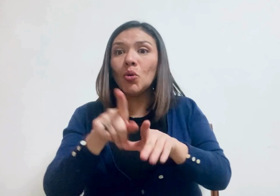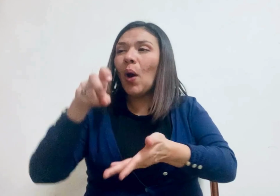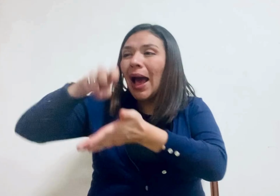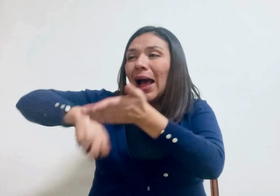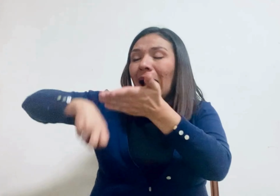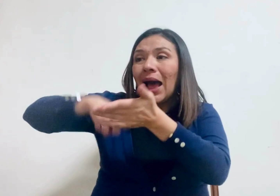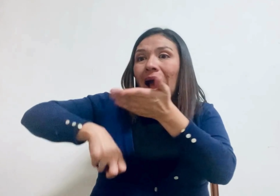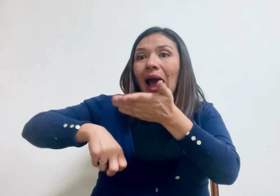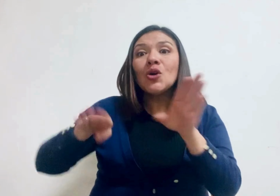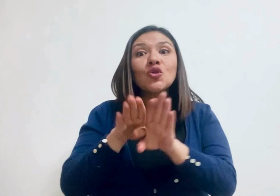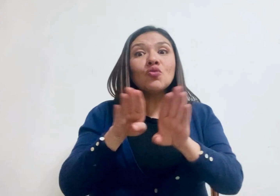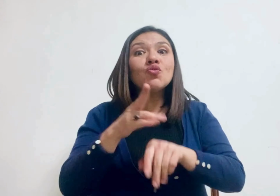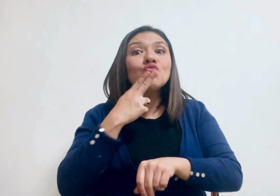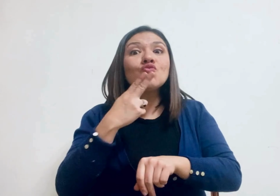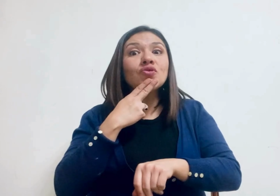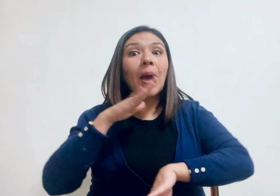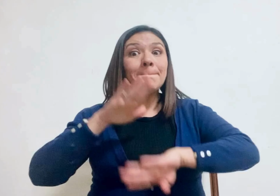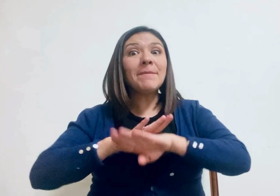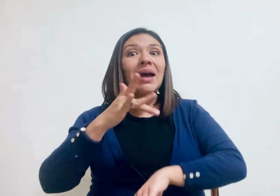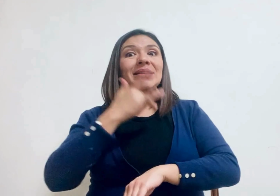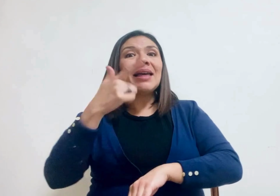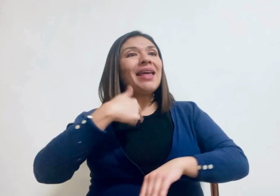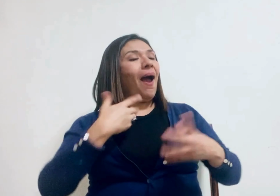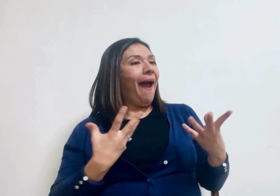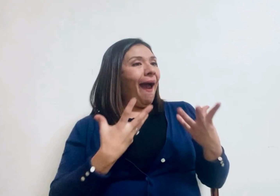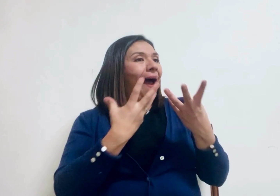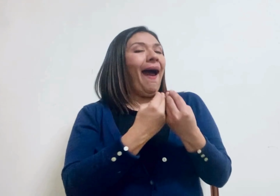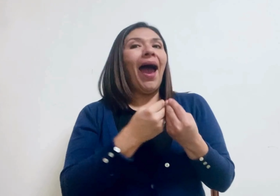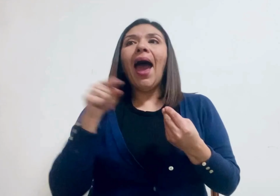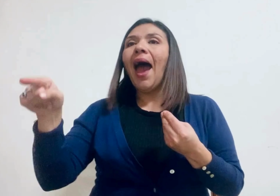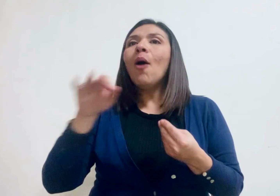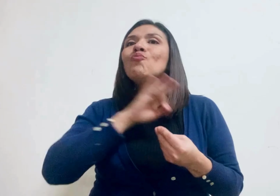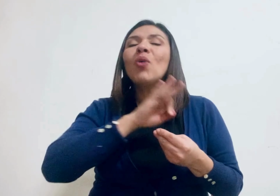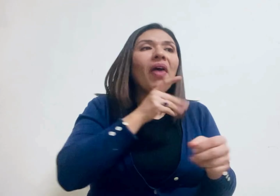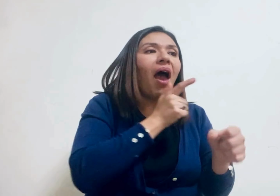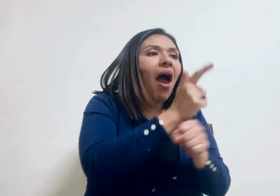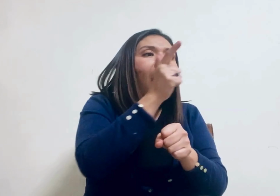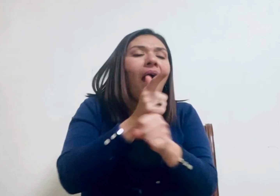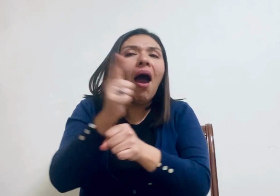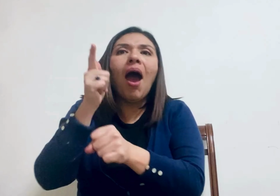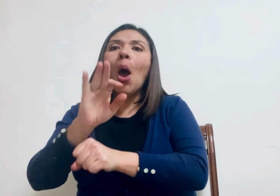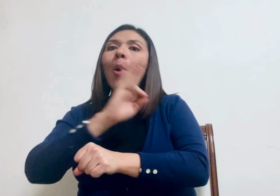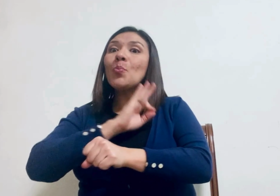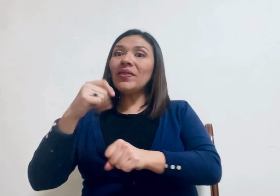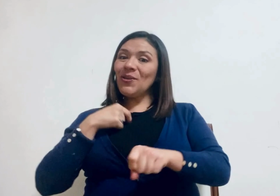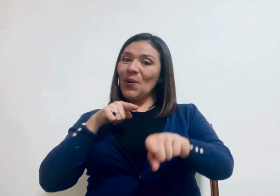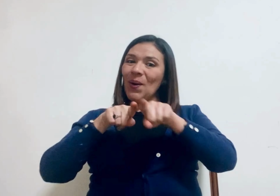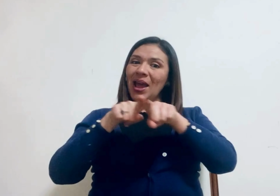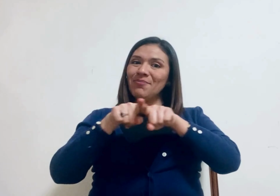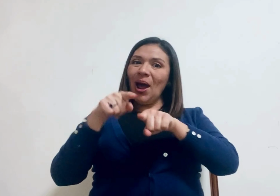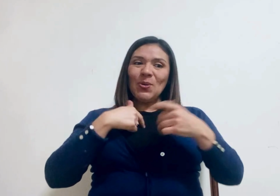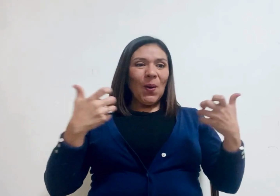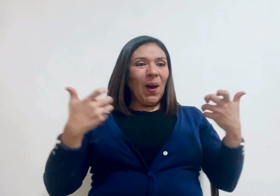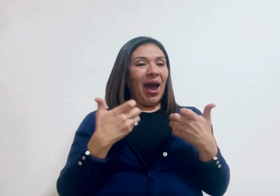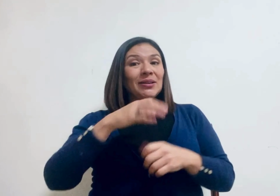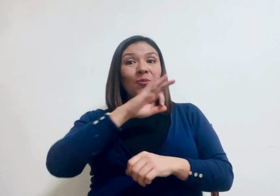en este sentido de utilidad que genera mucha pertenencia, pues ellos van a ir descubriendo cómo va a ser este rol y lo van a ir